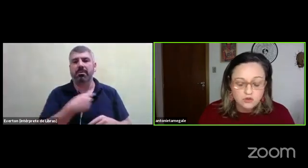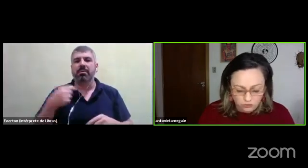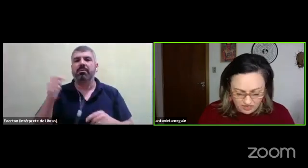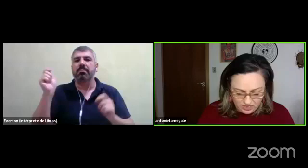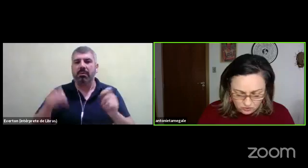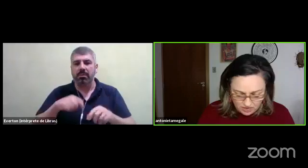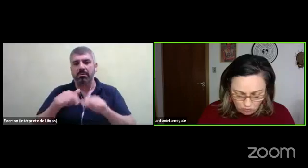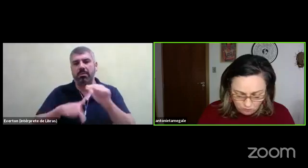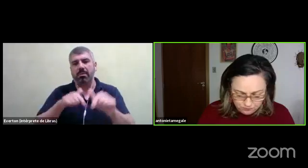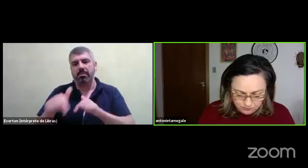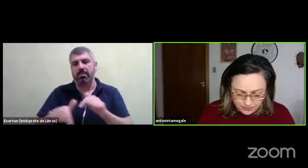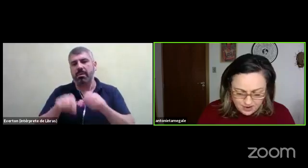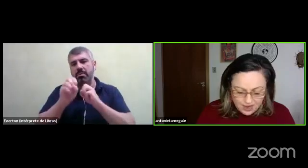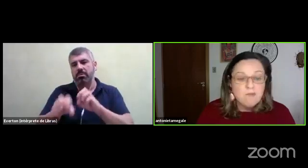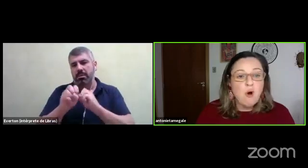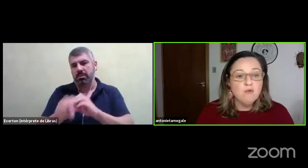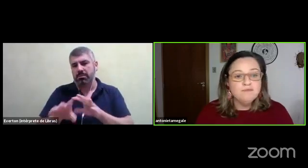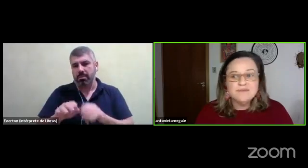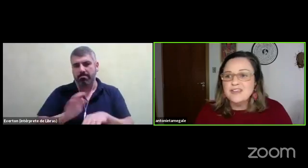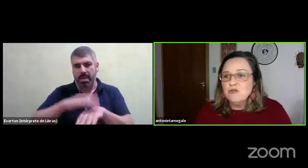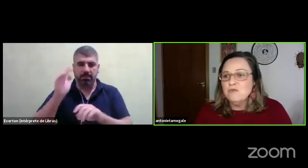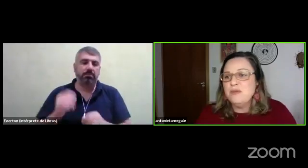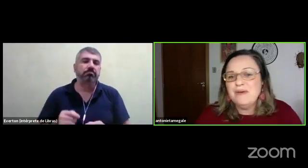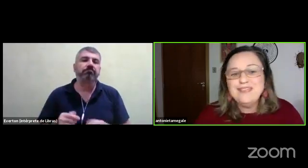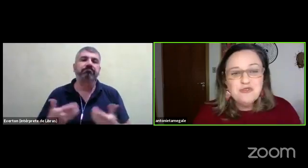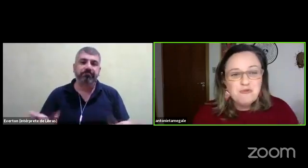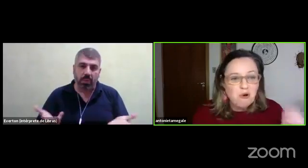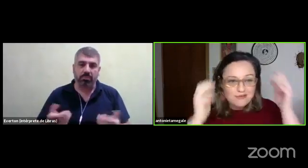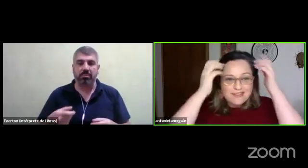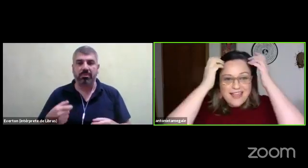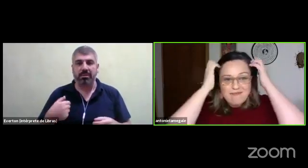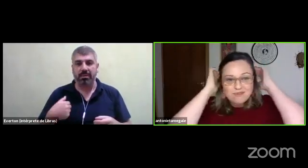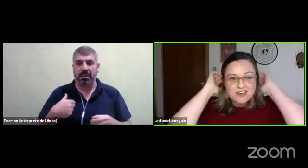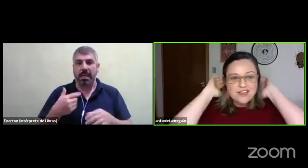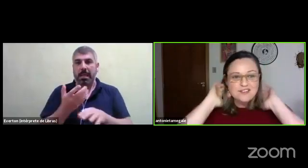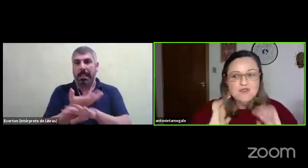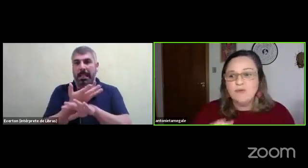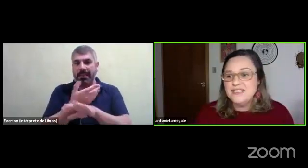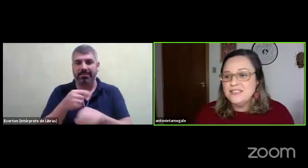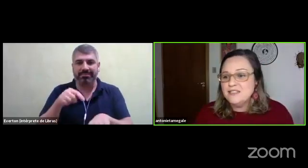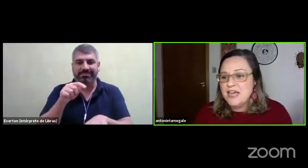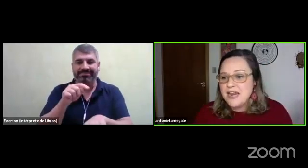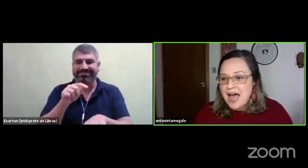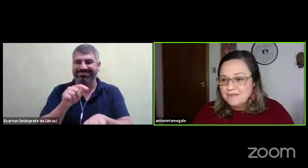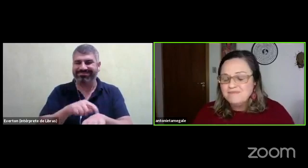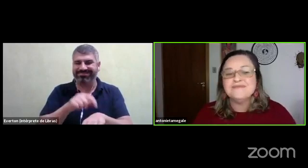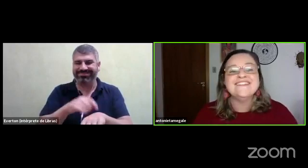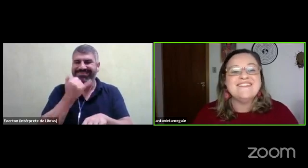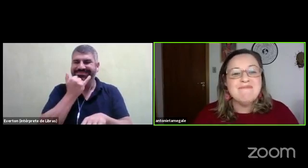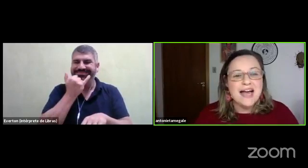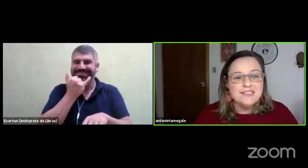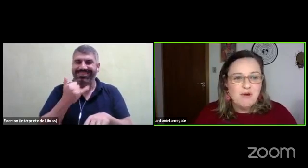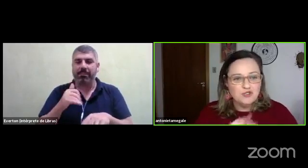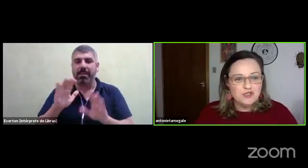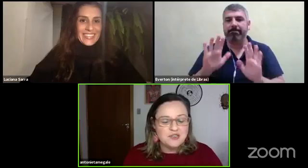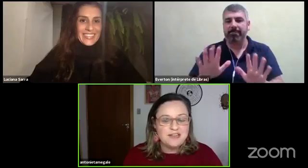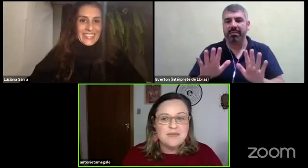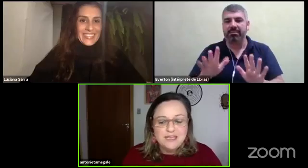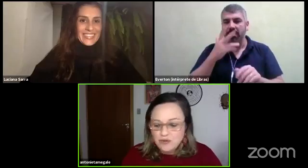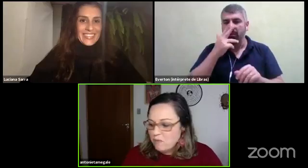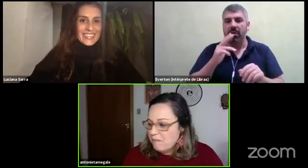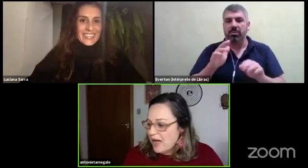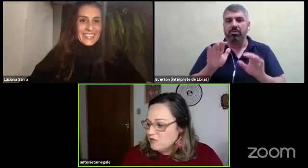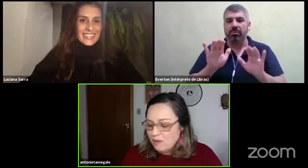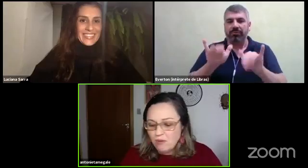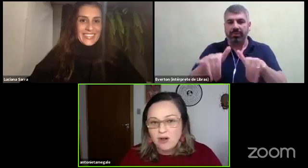de cunho educacional. Bom, eu me perdi um pouco no tempo, gente, como é de se esperar, mas eu acho que eu termino